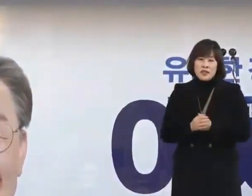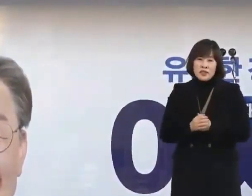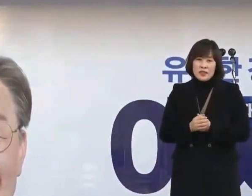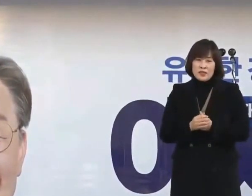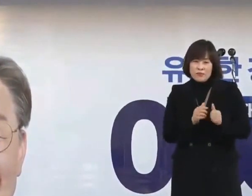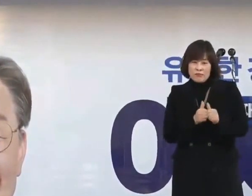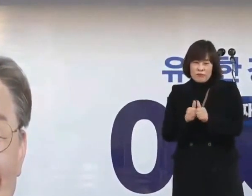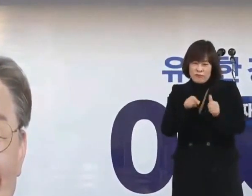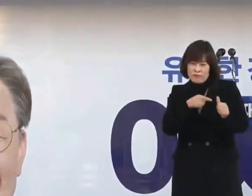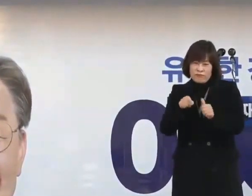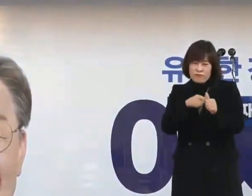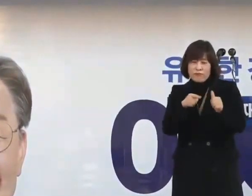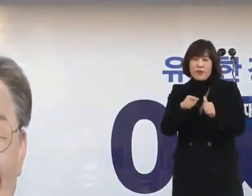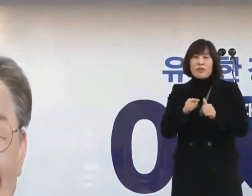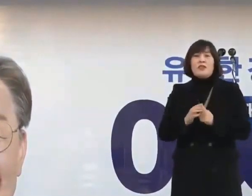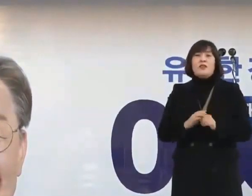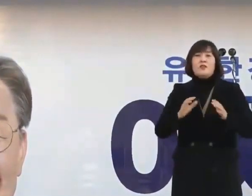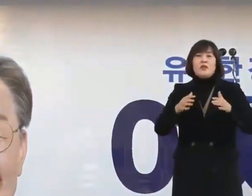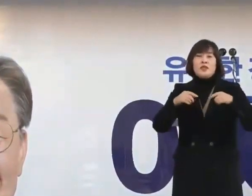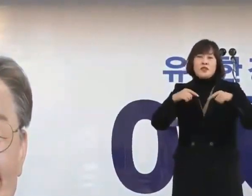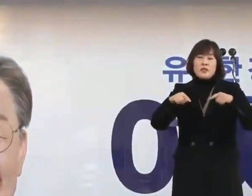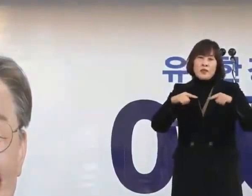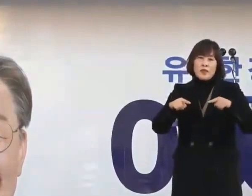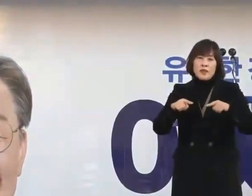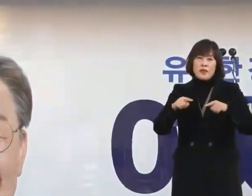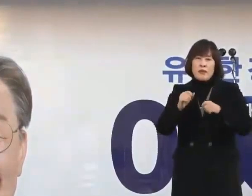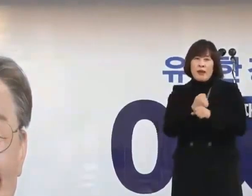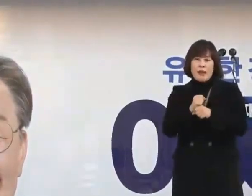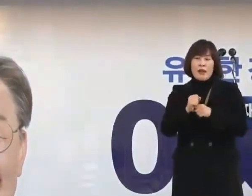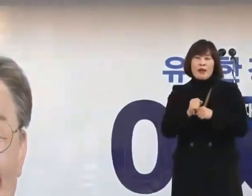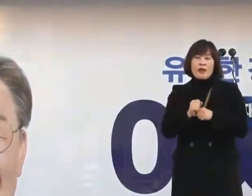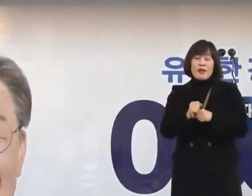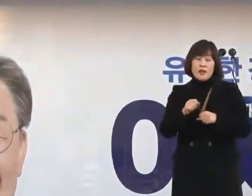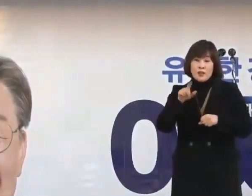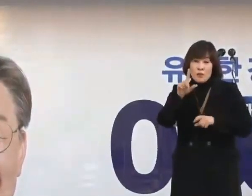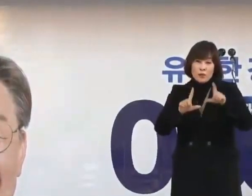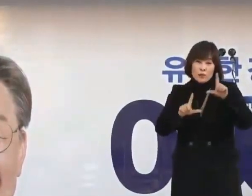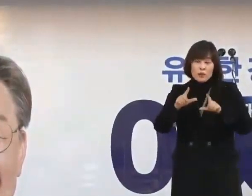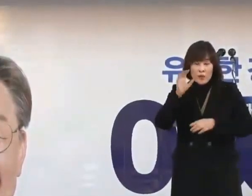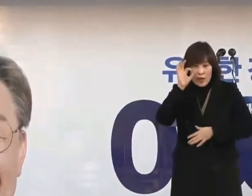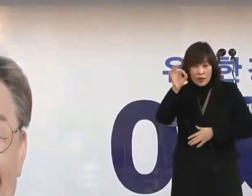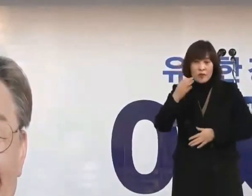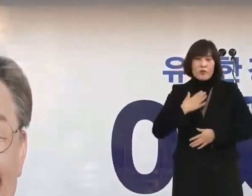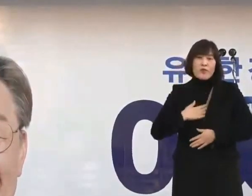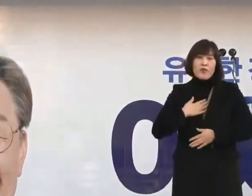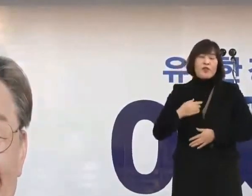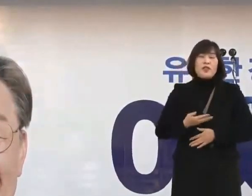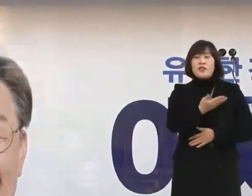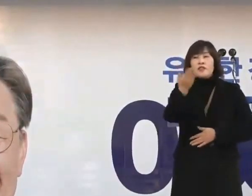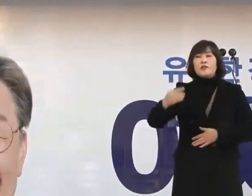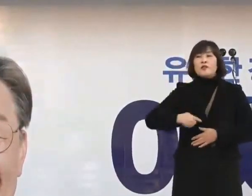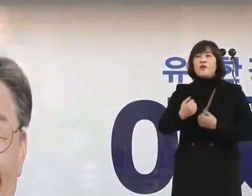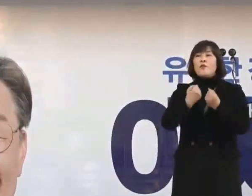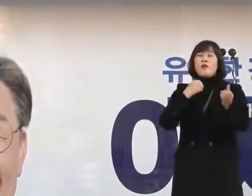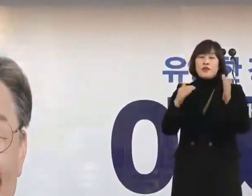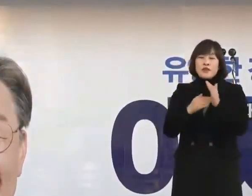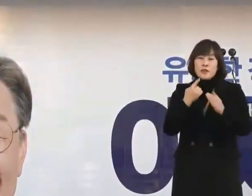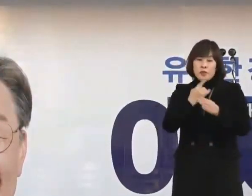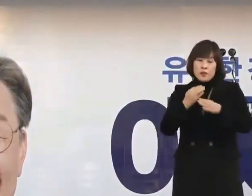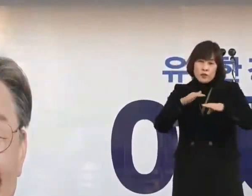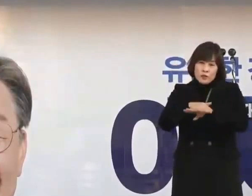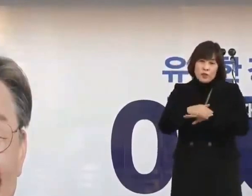의해서 국정이 농단되던 그 비정상 상태를 우리가 극복했습니다. 민주주의를